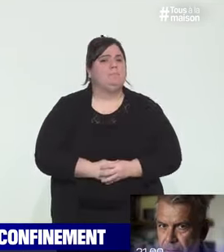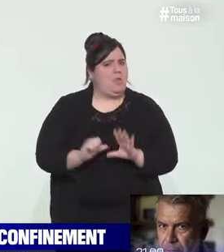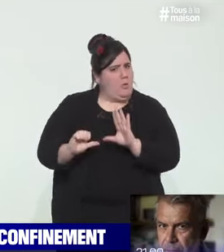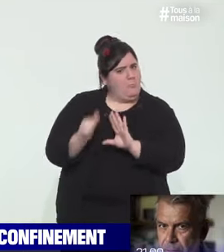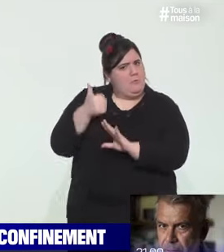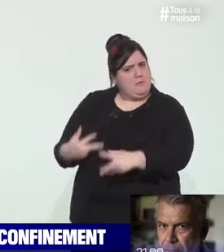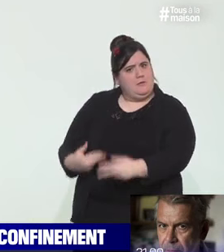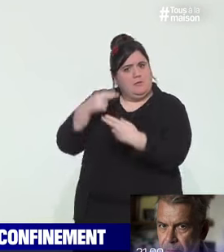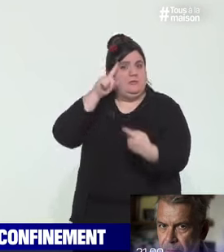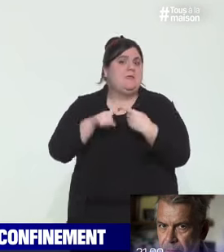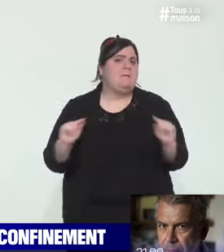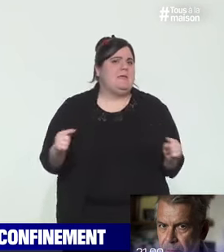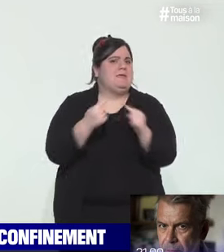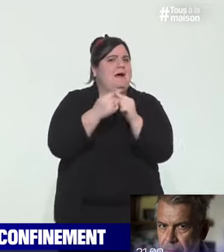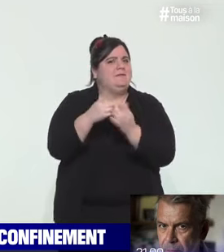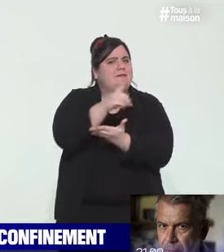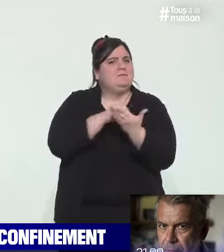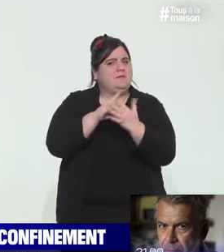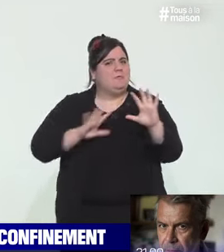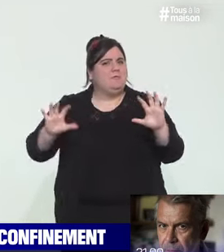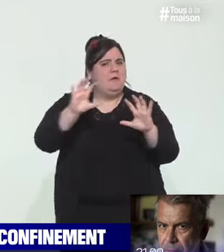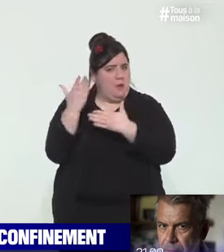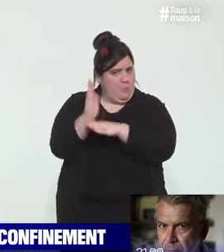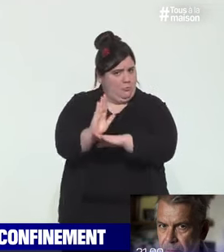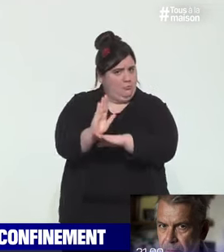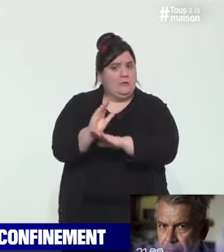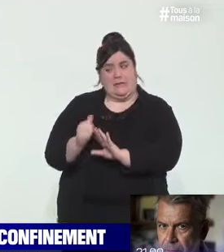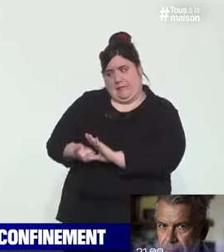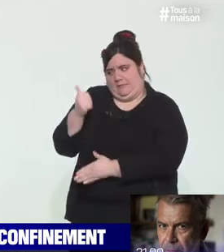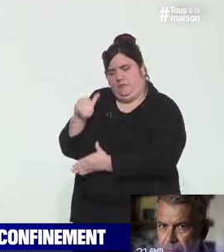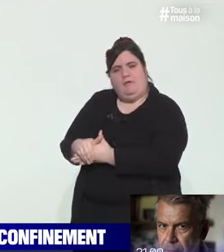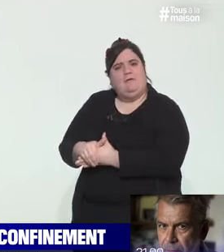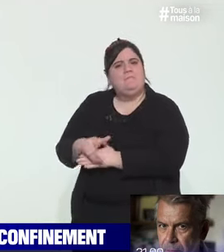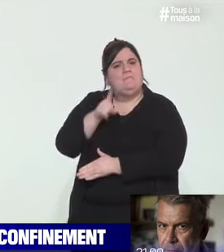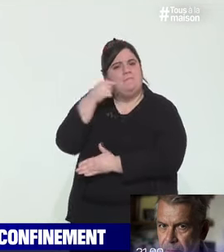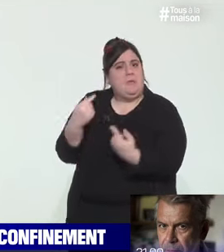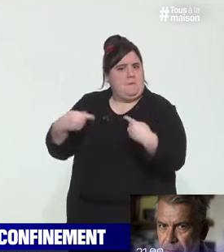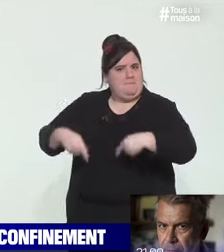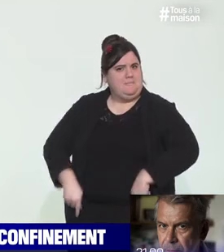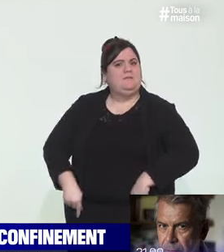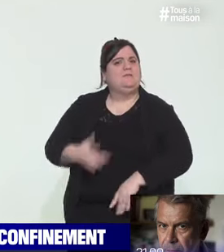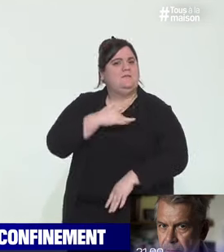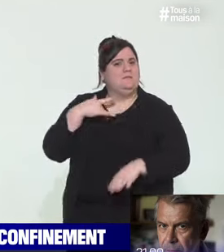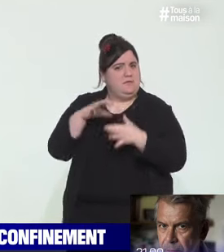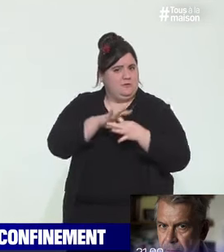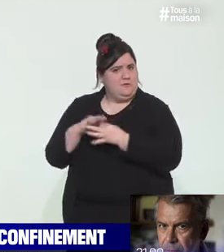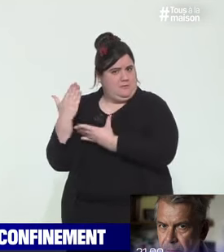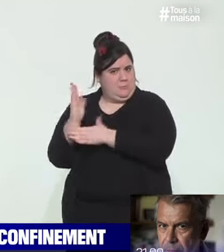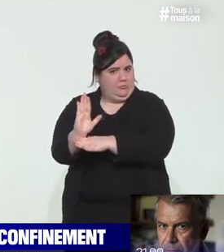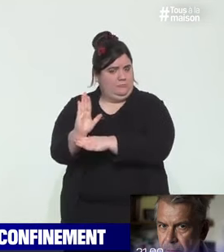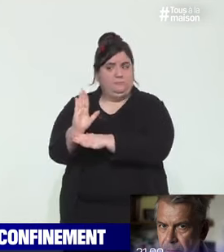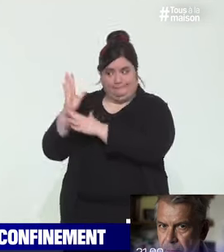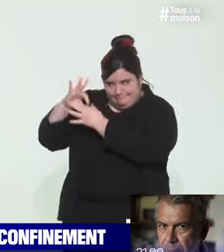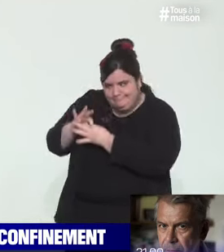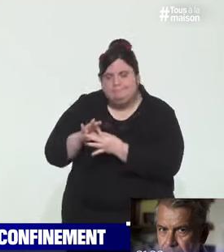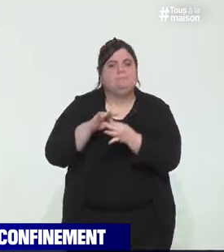cartes qui vous ont été présentées hier par Monsieur le ministre des Solidarités et de la Santé, Olivier Véran. À la suite de